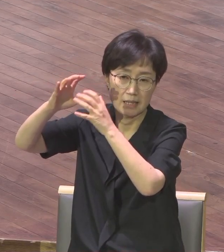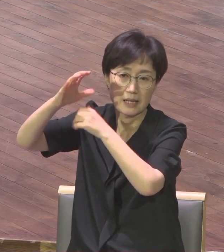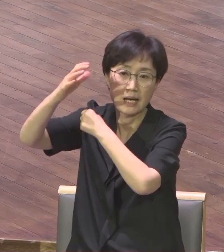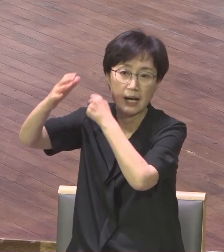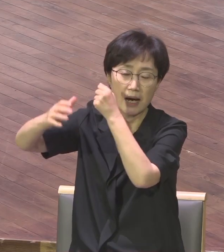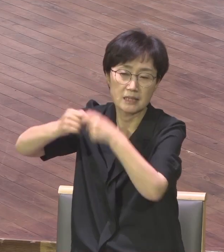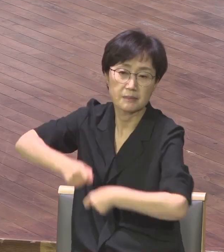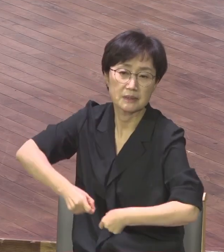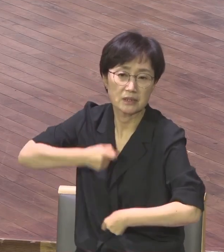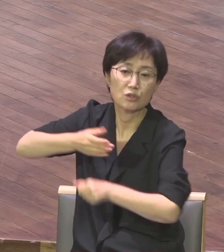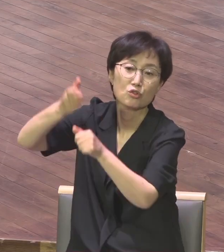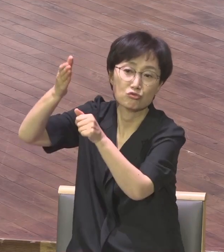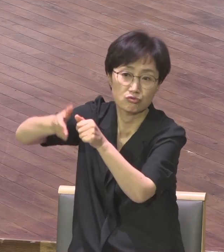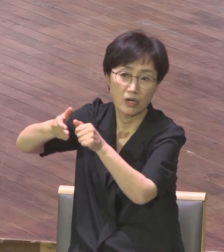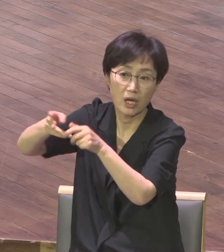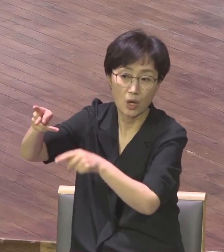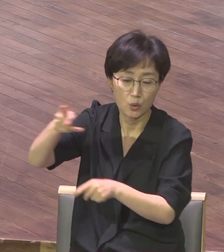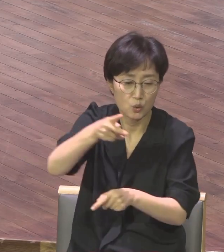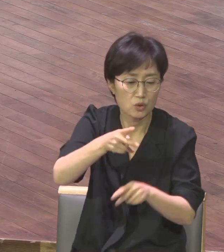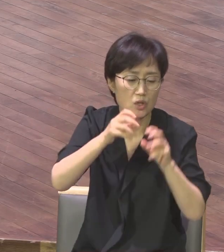영혼구원이지요, 전도와 선교지요.